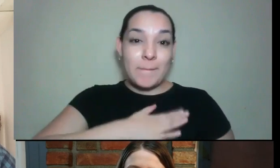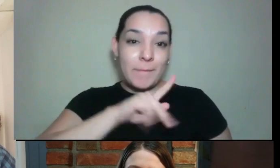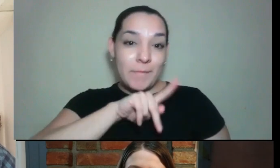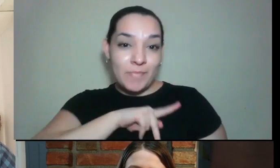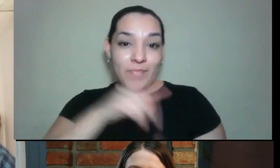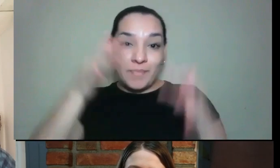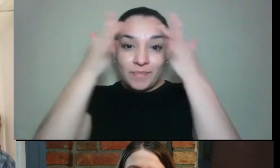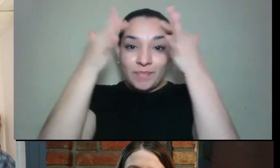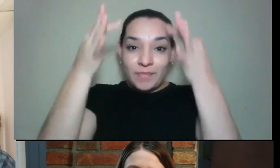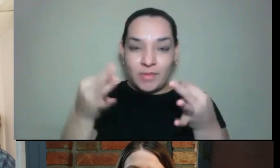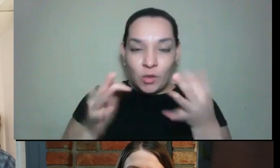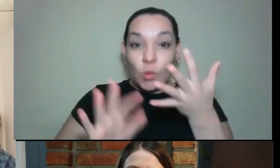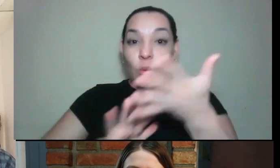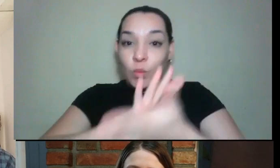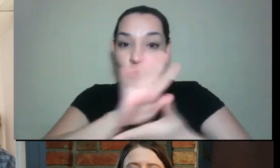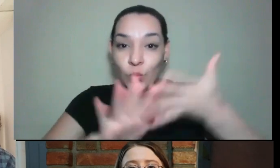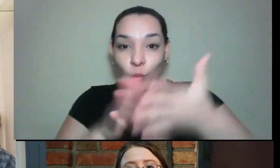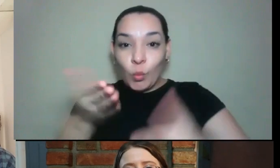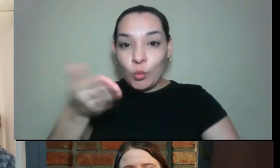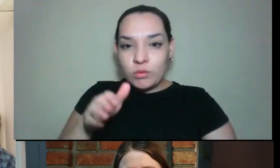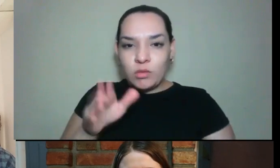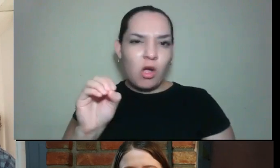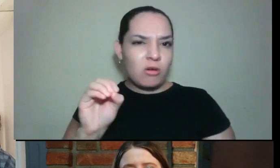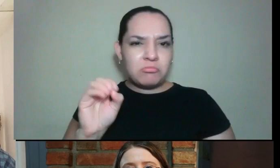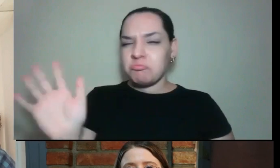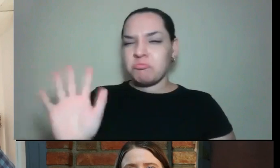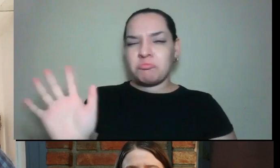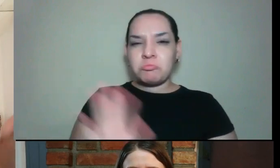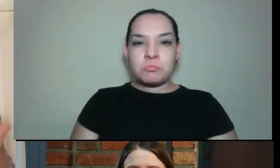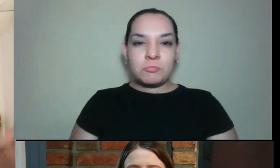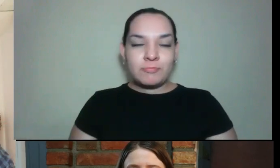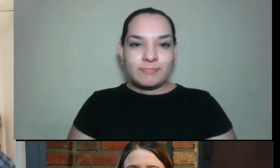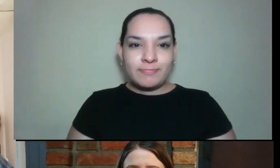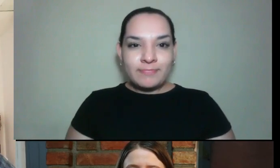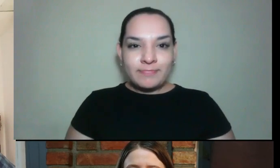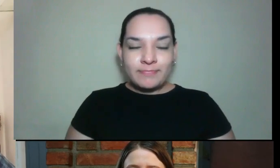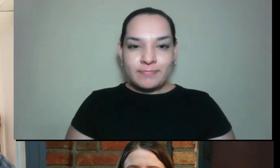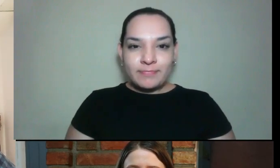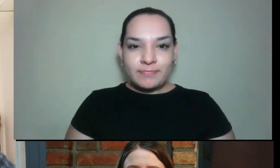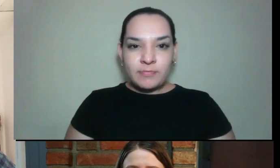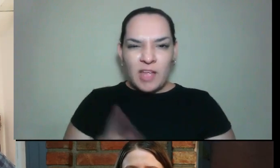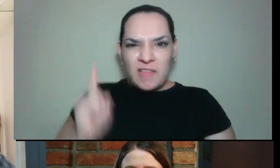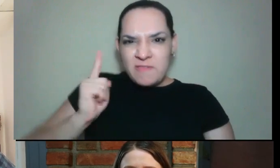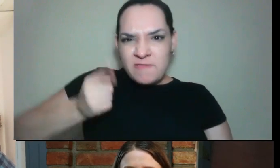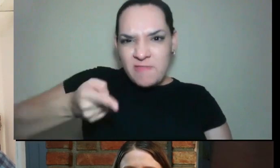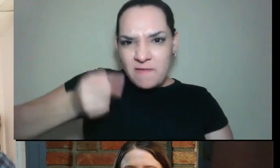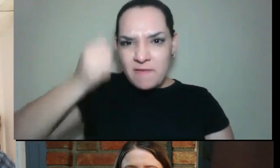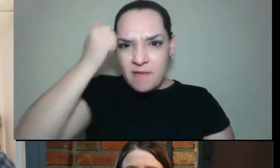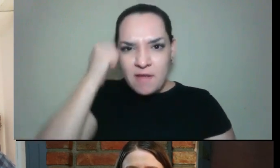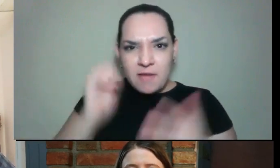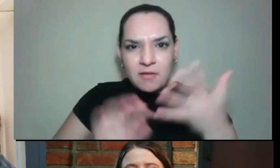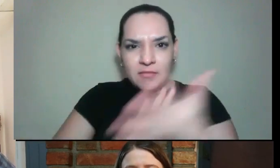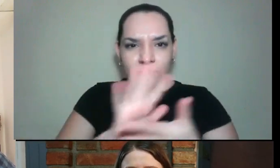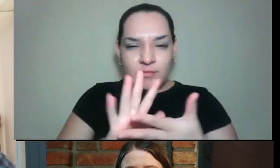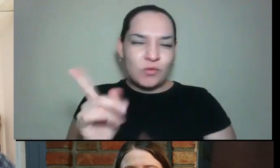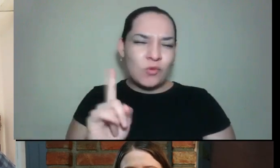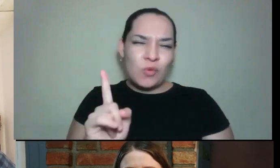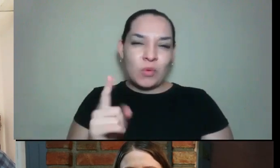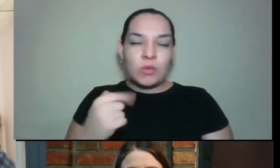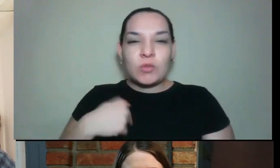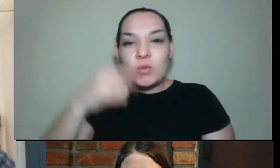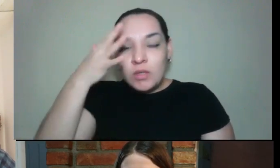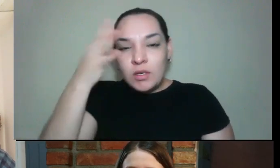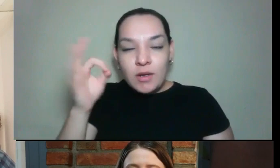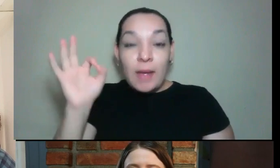utilizar o no la lengua de señas. Más que deben aprender lengua de señas, yo